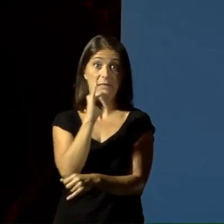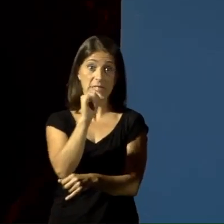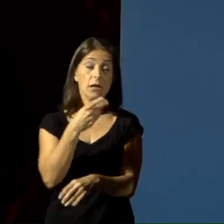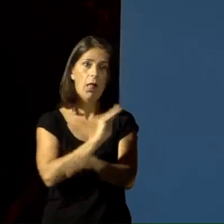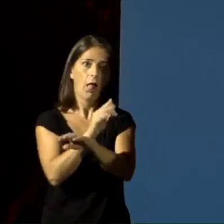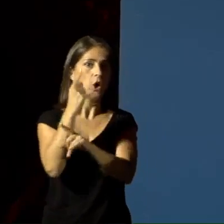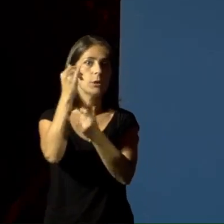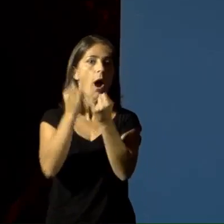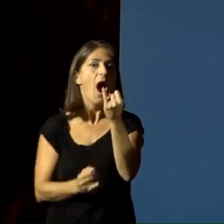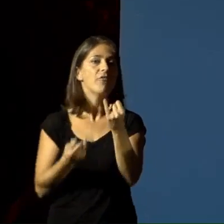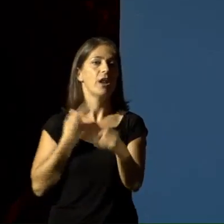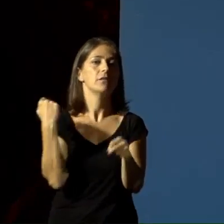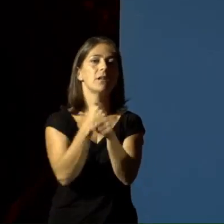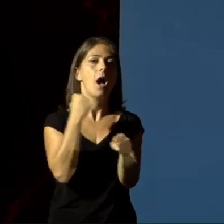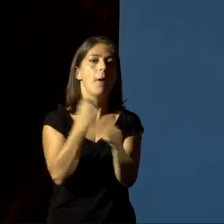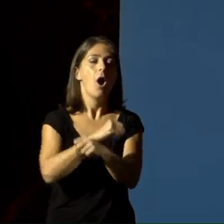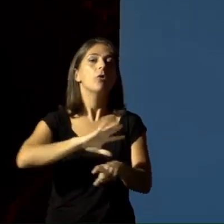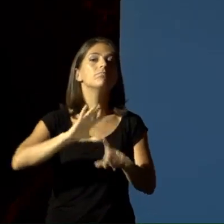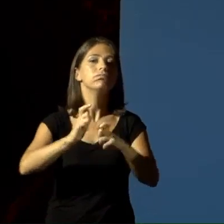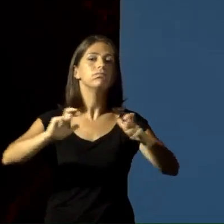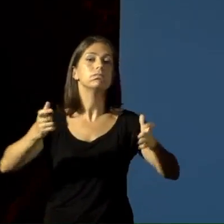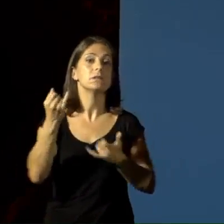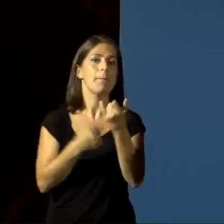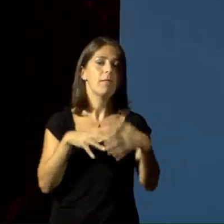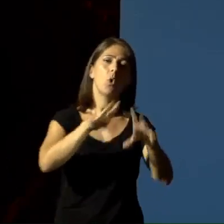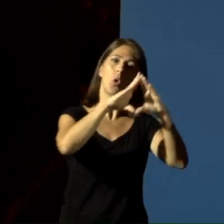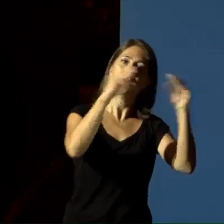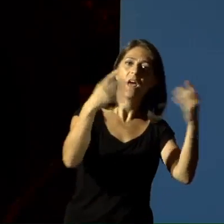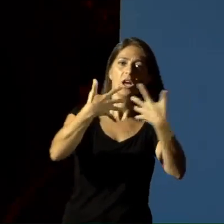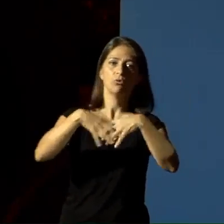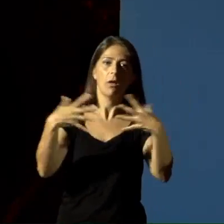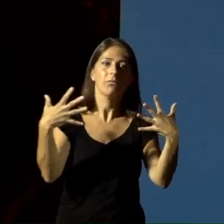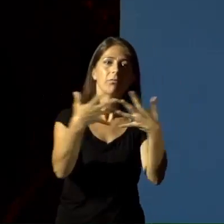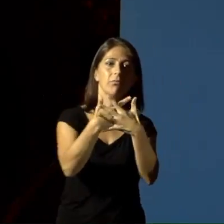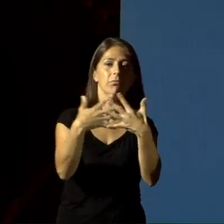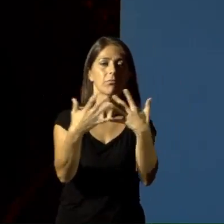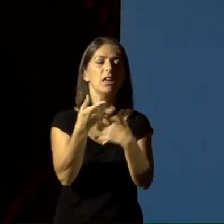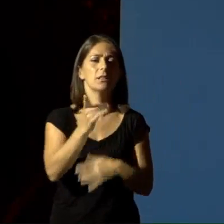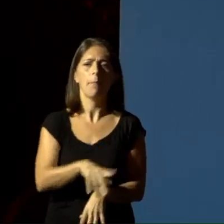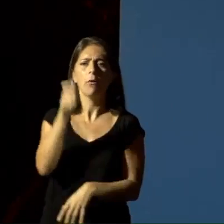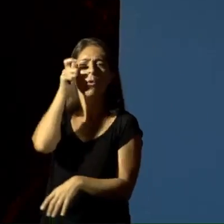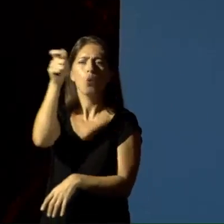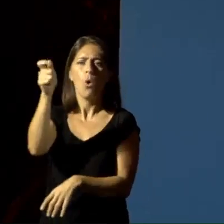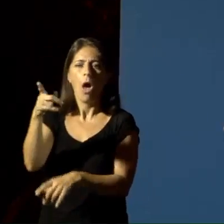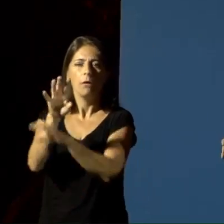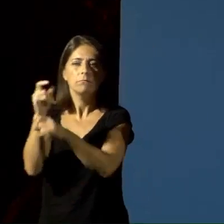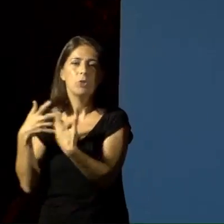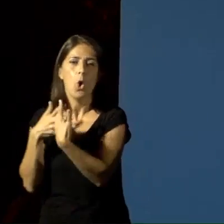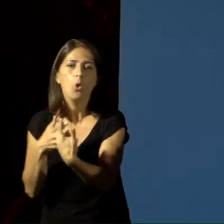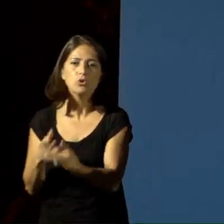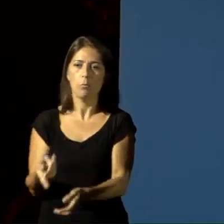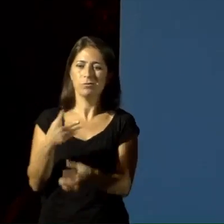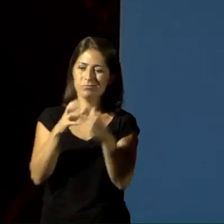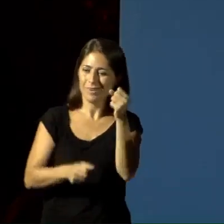maior posibilidade de emprego e sinerxia entre a universidade e a industria. Un país xusto loita polo seu rural, o seu leite e a súa